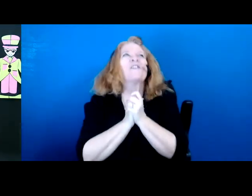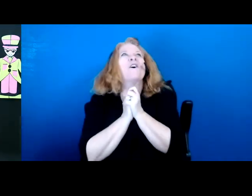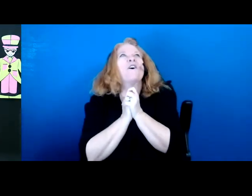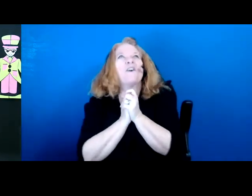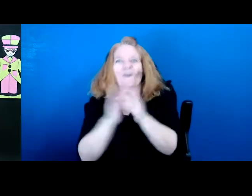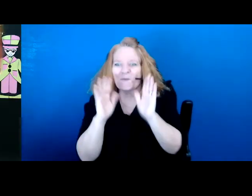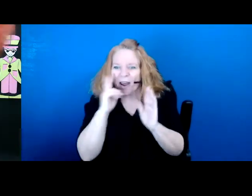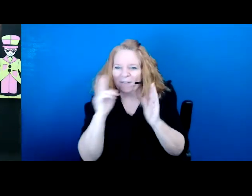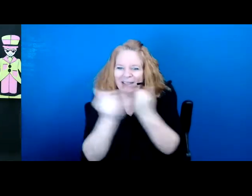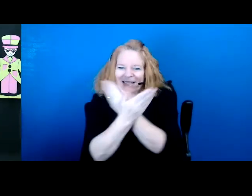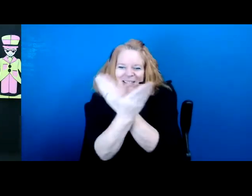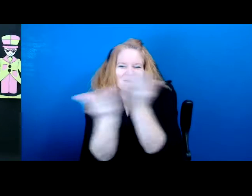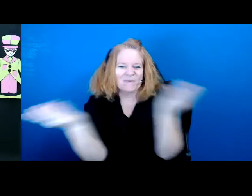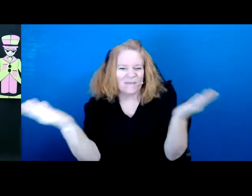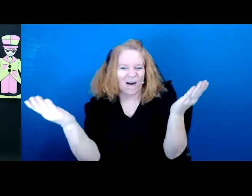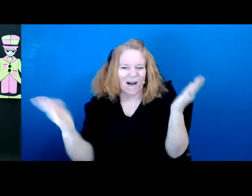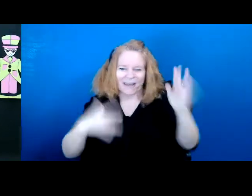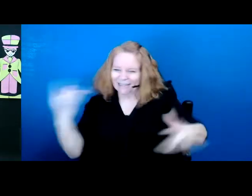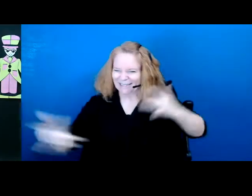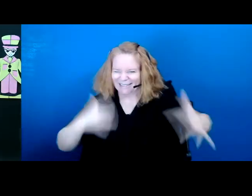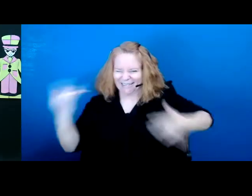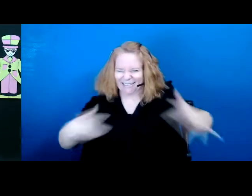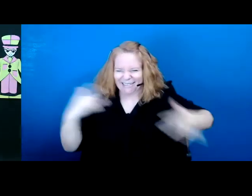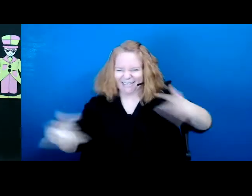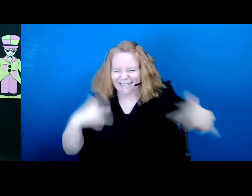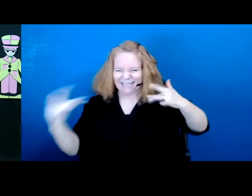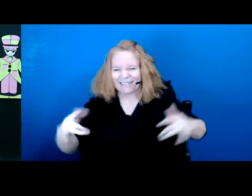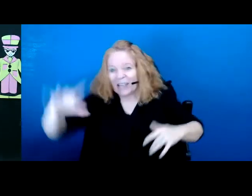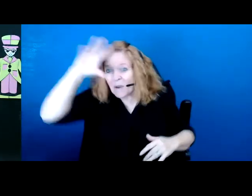qué maravilloso verlos a todos de nuevo ahí